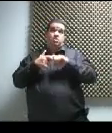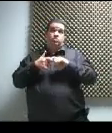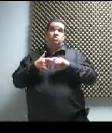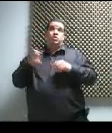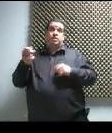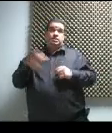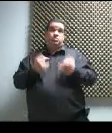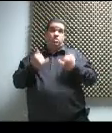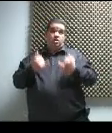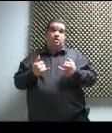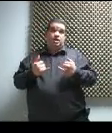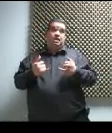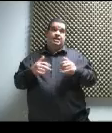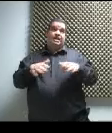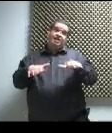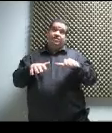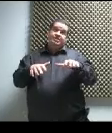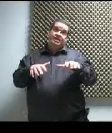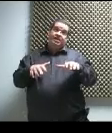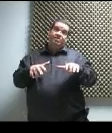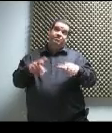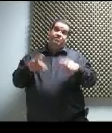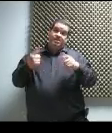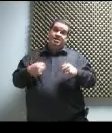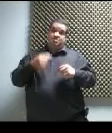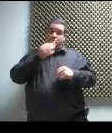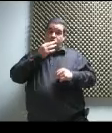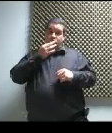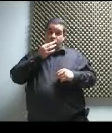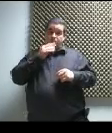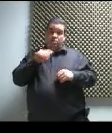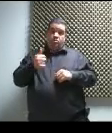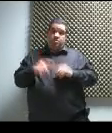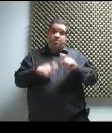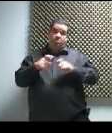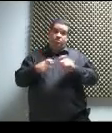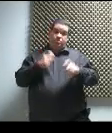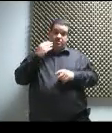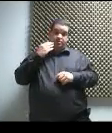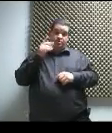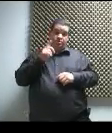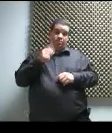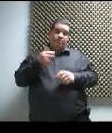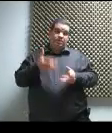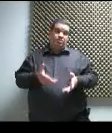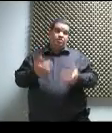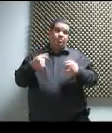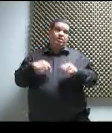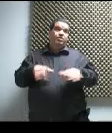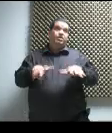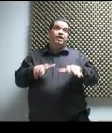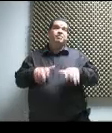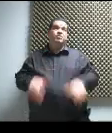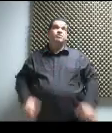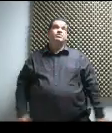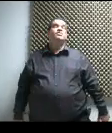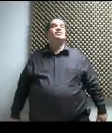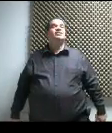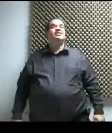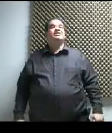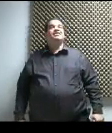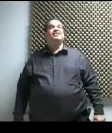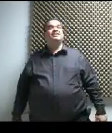Pero ya mismo regresamos, porque mira, viene el shakeout. Pero también vienen un montón de preguntas. Yo tengo que saber dónde voy a estar cuando venga el terremoto. ¿Me